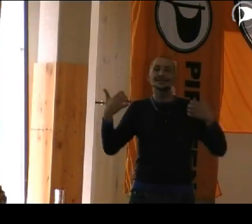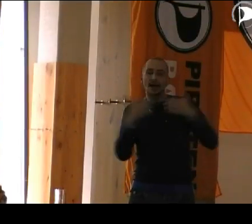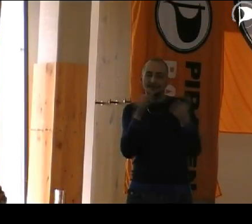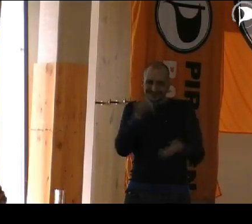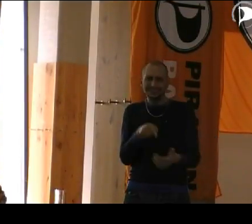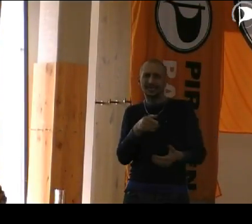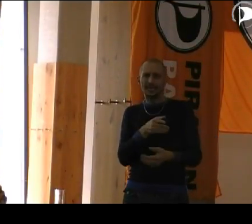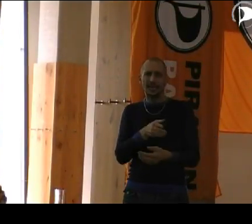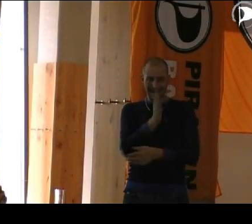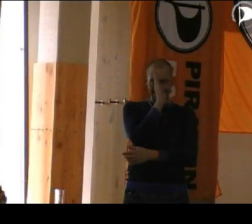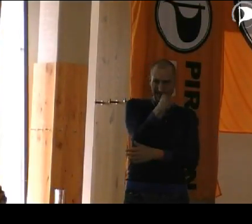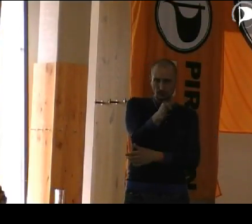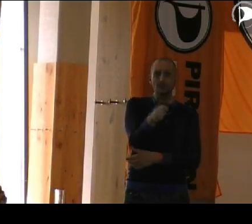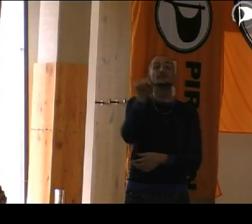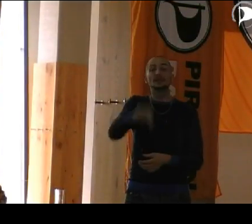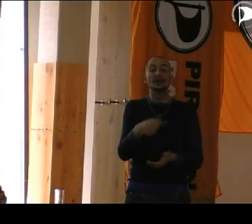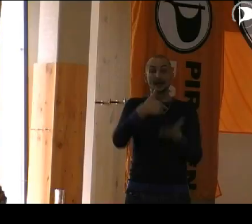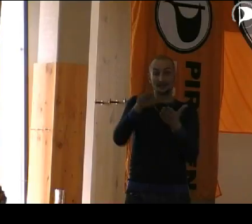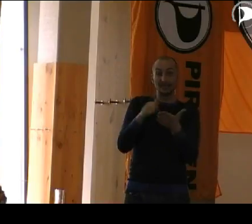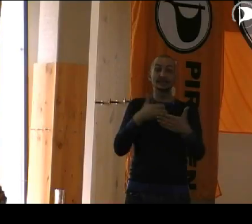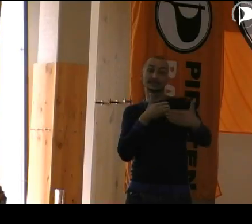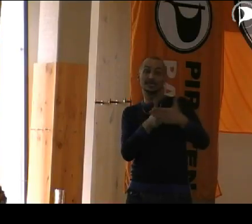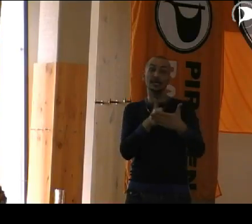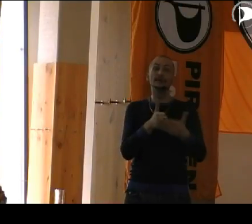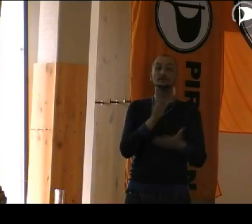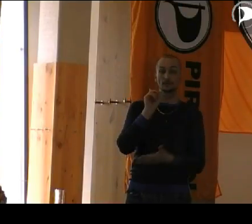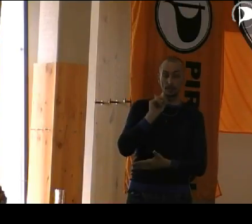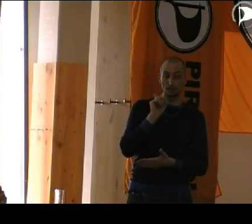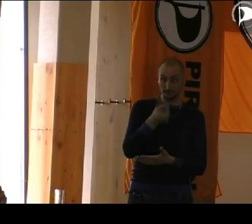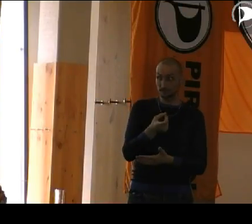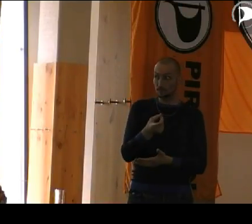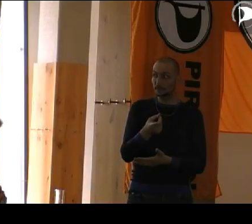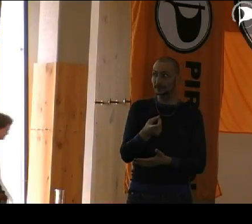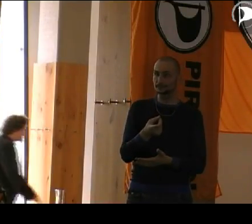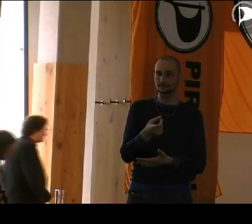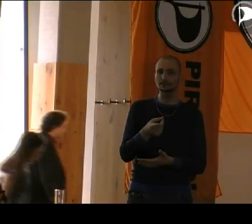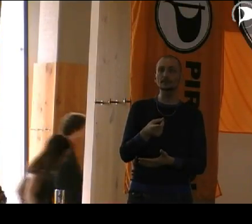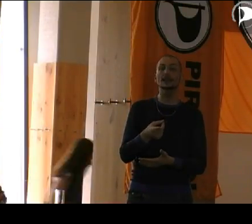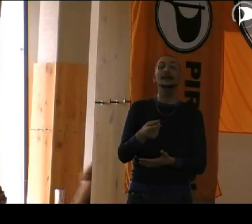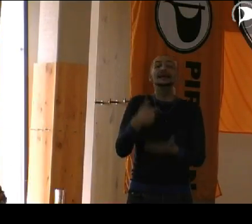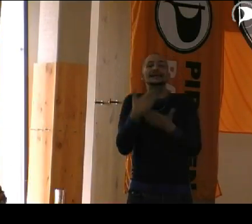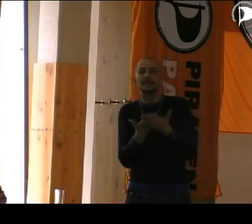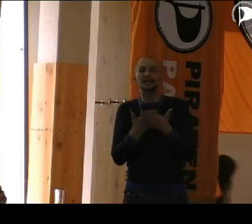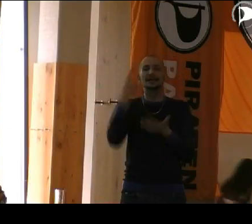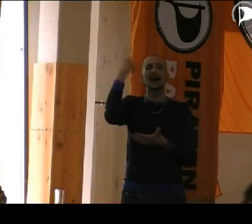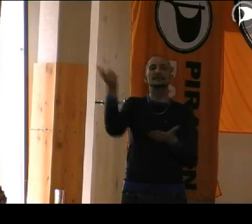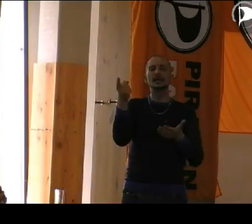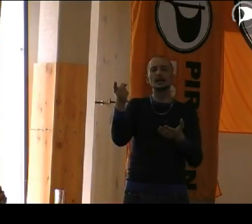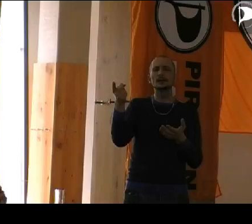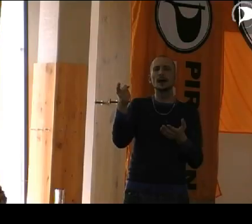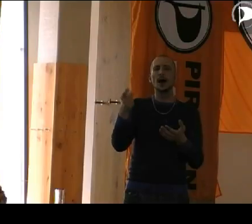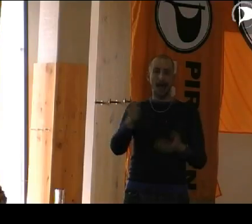sehe ich aber das normale ziele angehen müssen es gibt geistiges eigentum haben im bereich natürlich